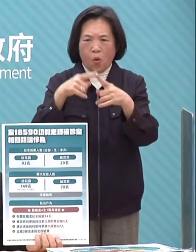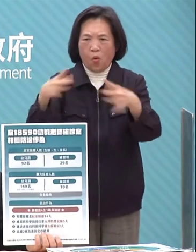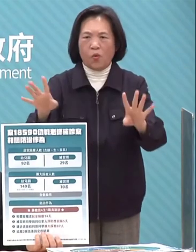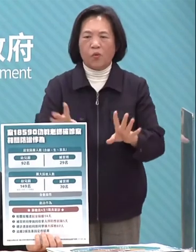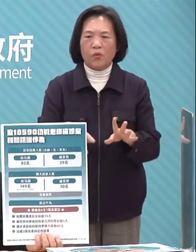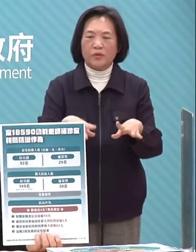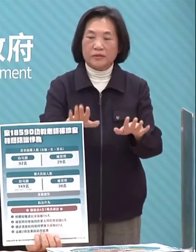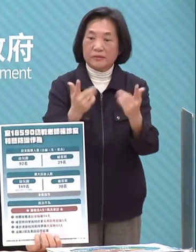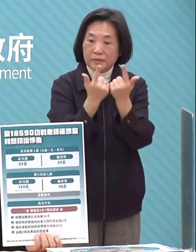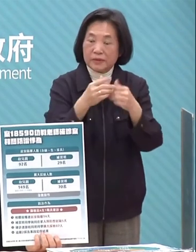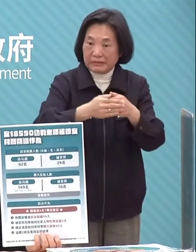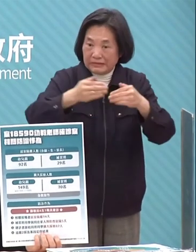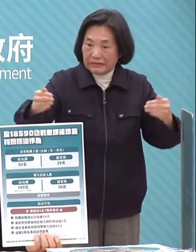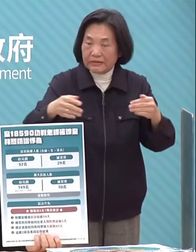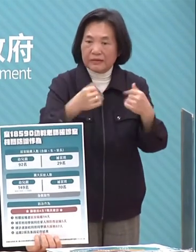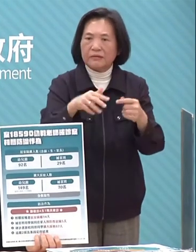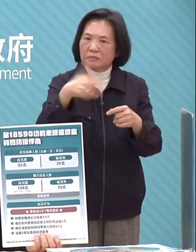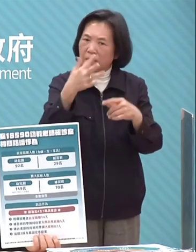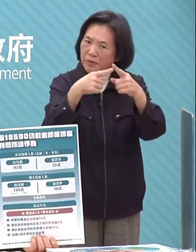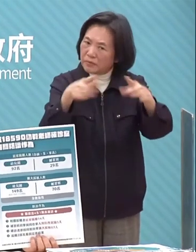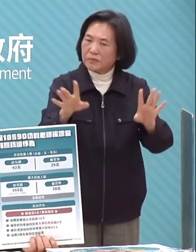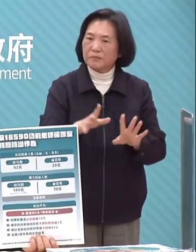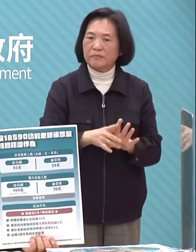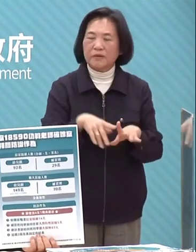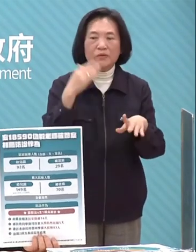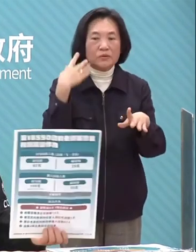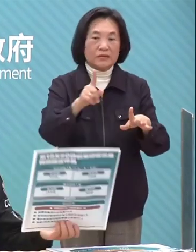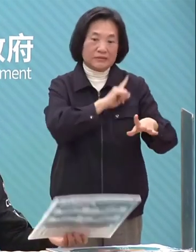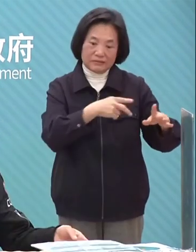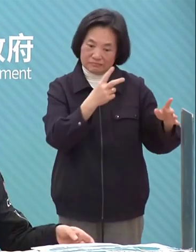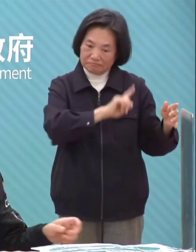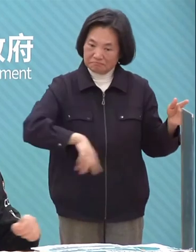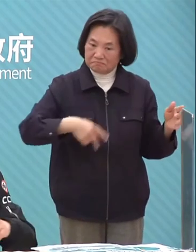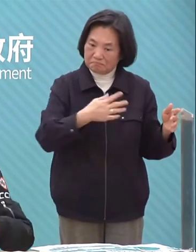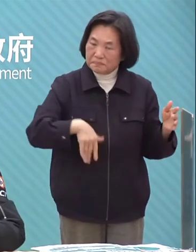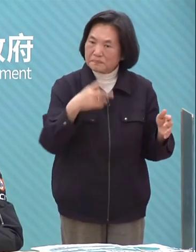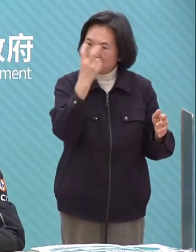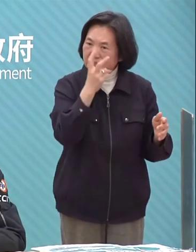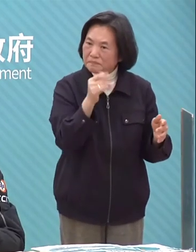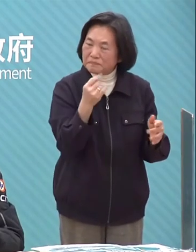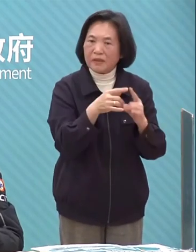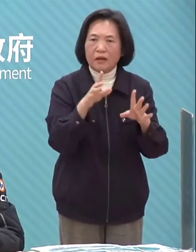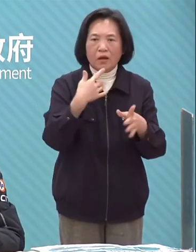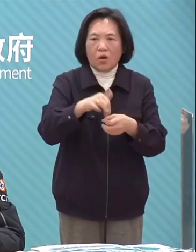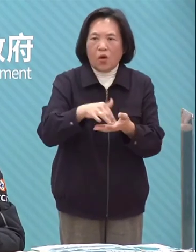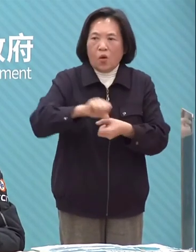家隔离已经上升到800多名了，如果再加上自主健康管理，有一大堆。算一算，你